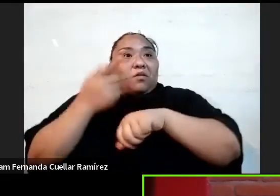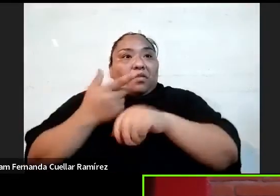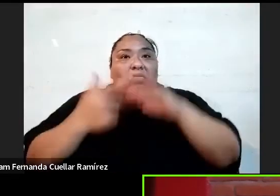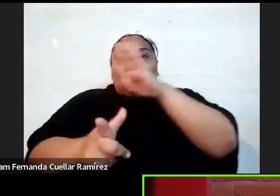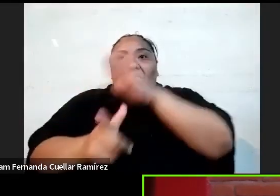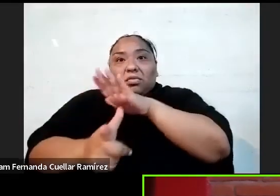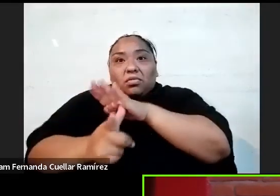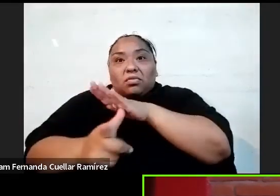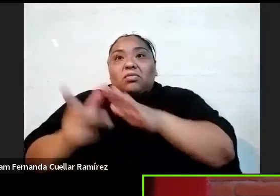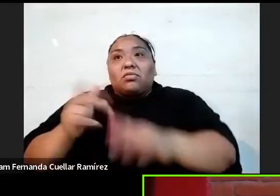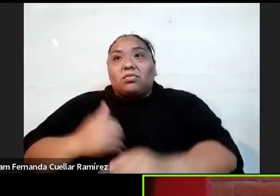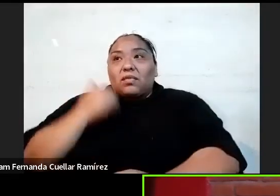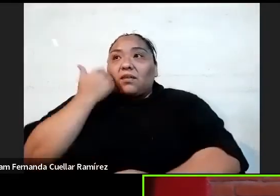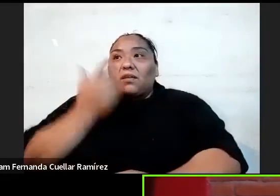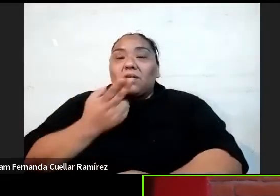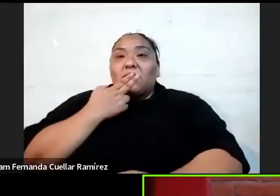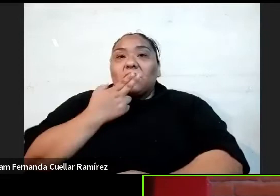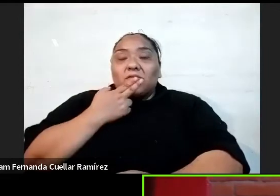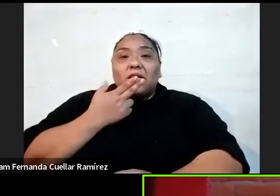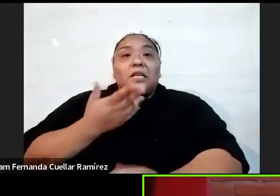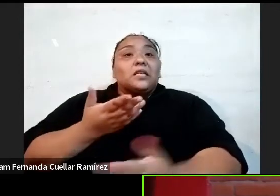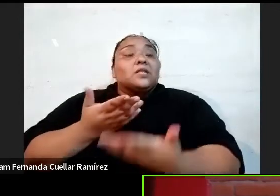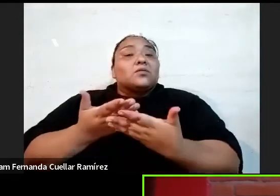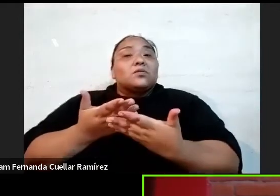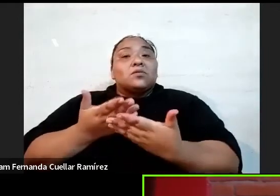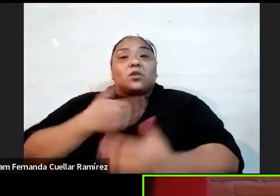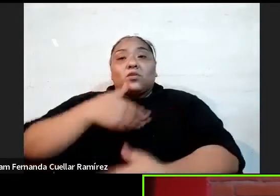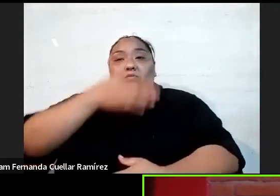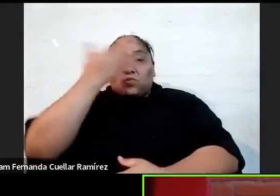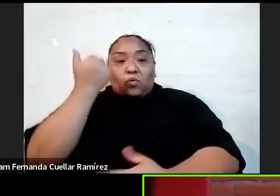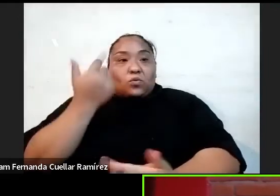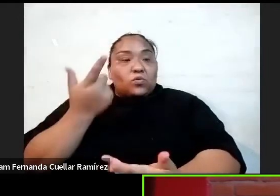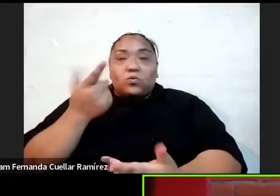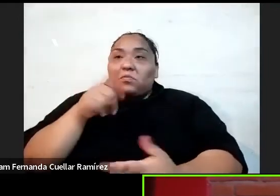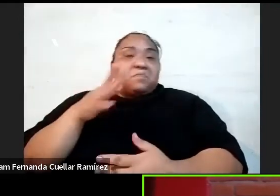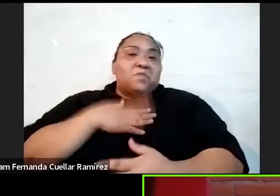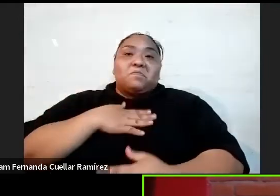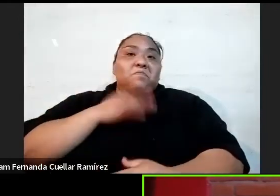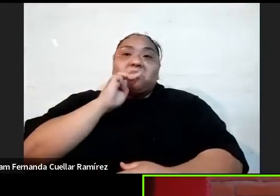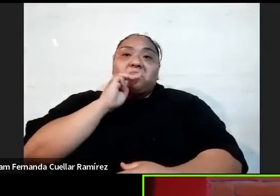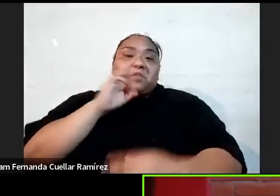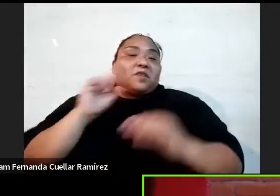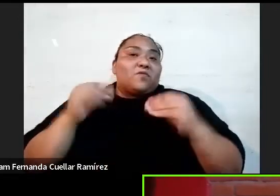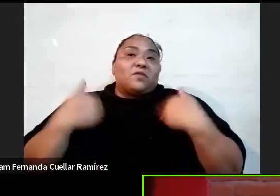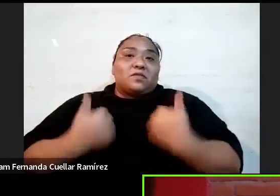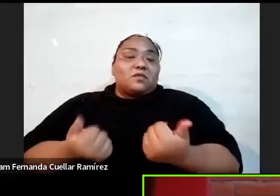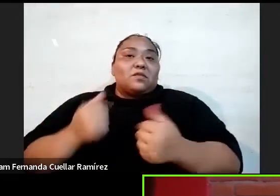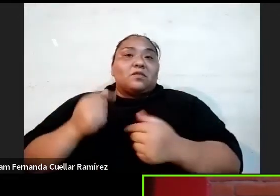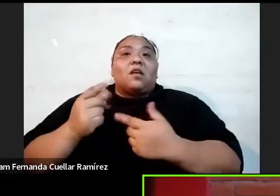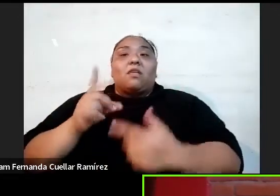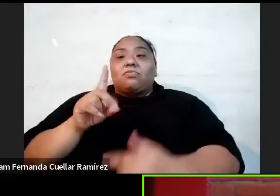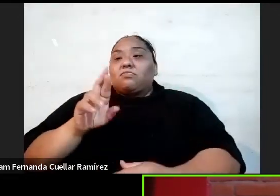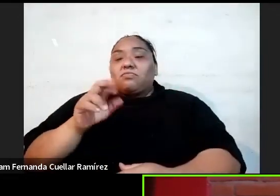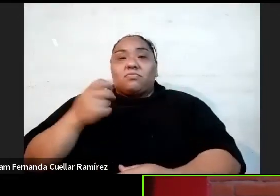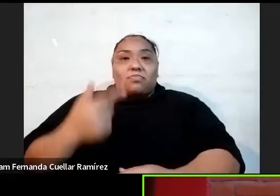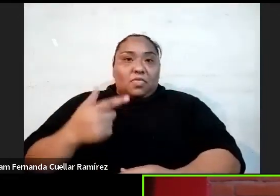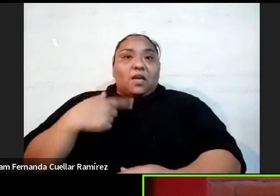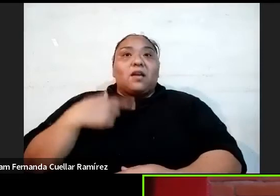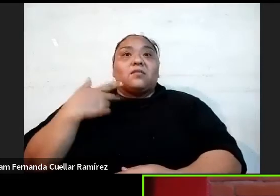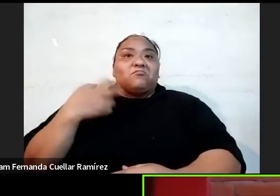O sea, no entendía como todo eso y por qué y qué era drag, no entendía. Pero durante todo el proceso de que me fue viendo en el